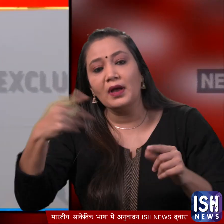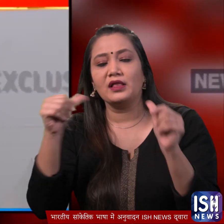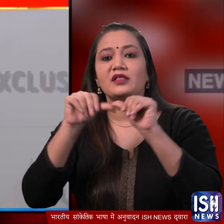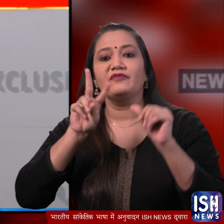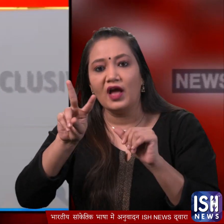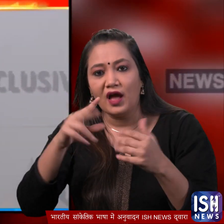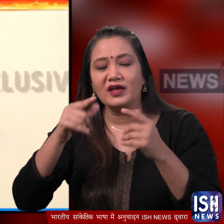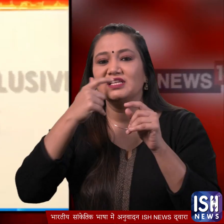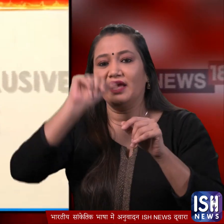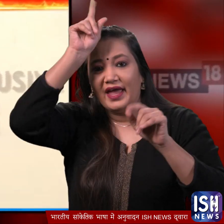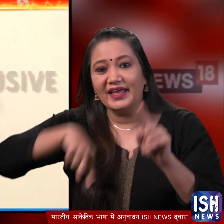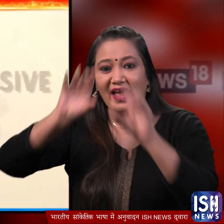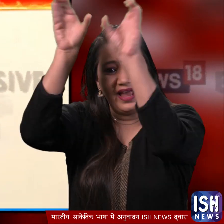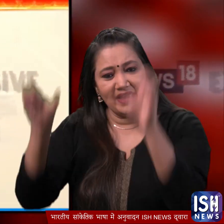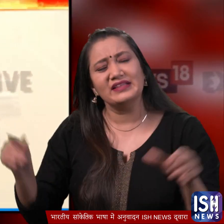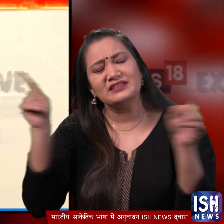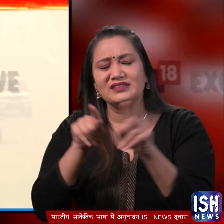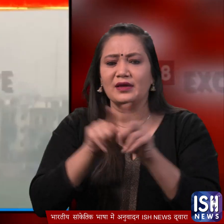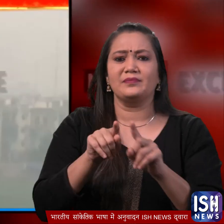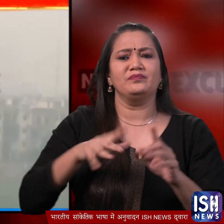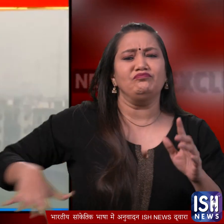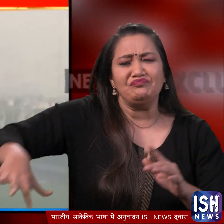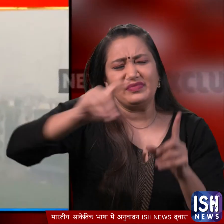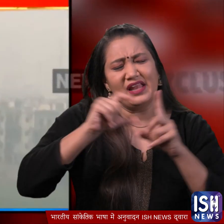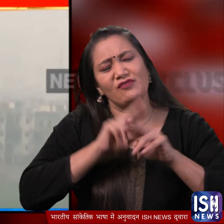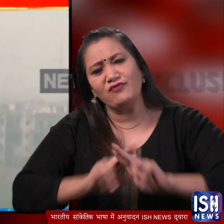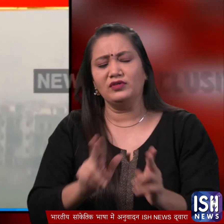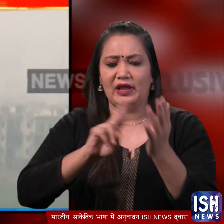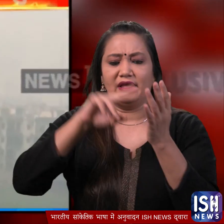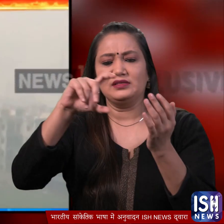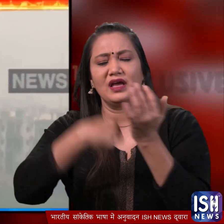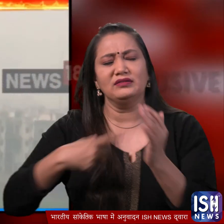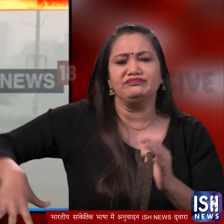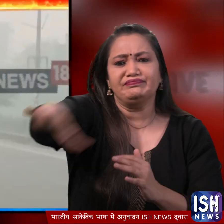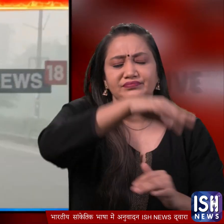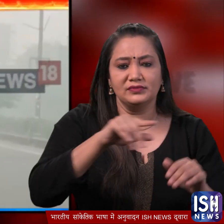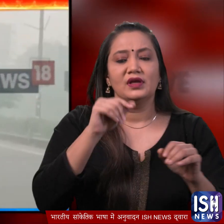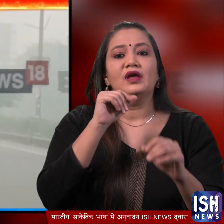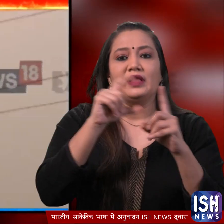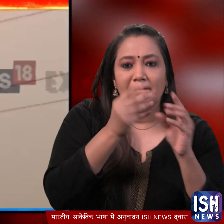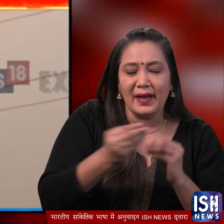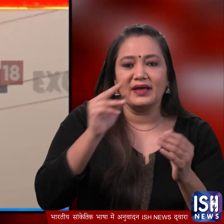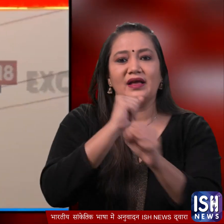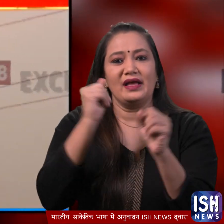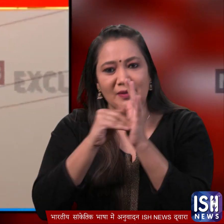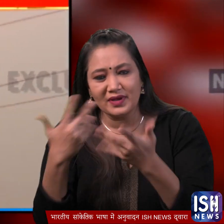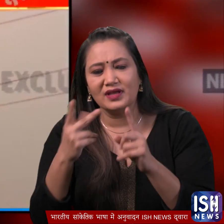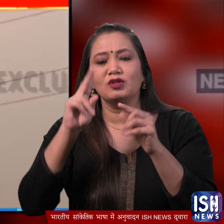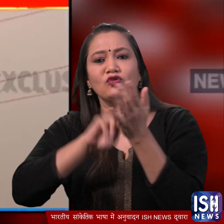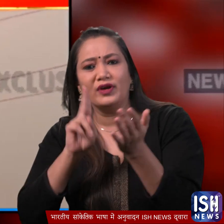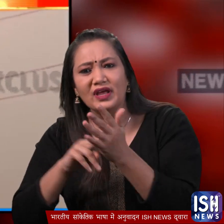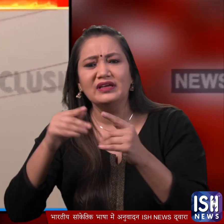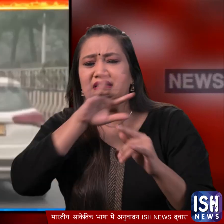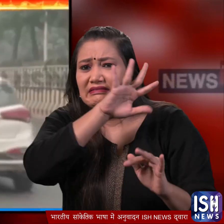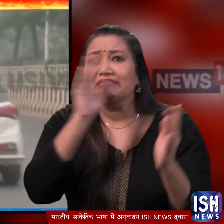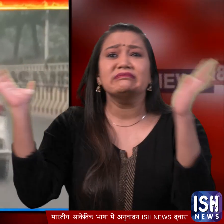इंडिया गेट के आसपास भी रहा। एनसीआर में भी जहरीली हवा ने लोगों को परेशान किया। दिल्ली के पास गाजियाबाद हो या फिर नोएडा, हर जगह प्रदूषण खतरनाक